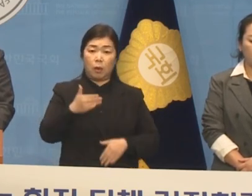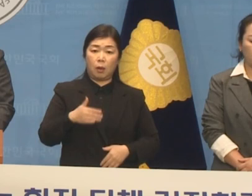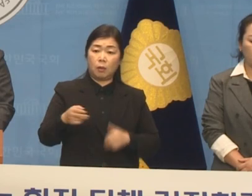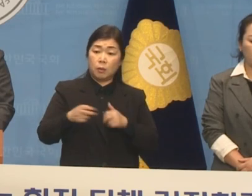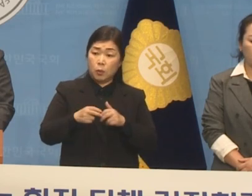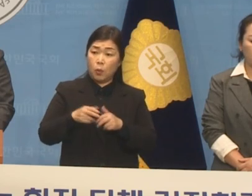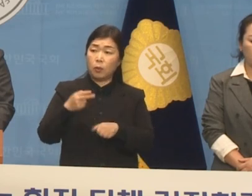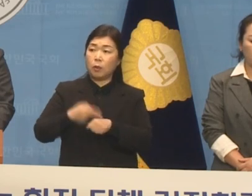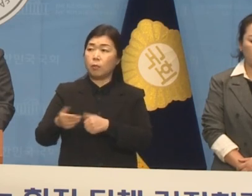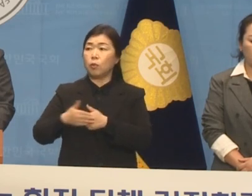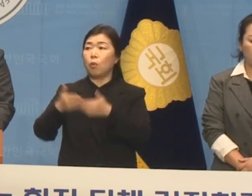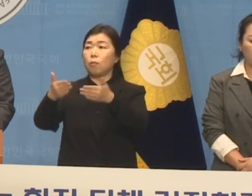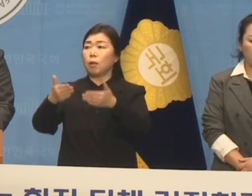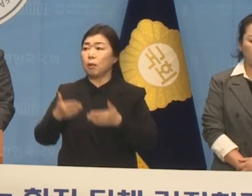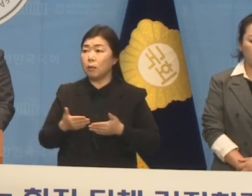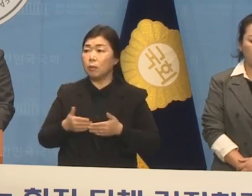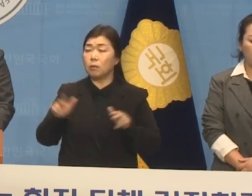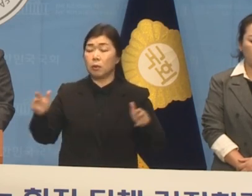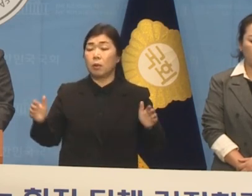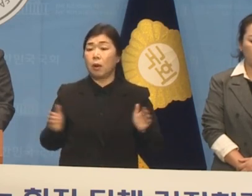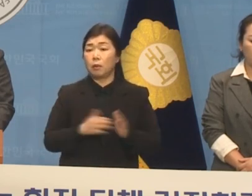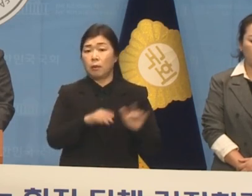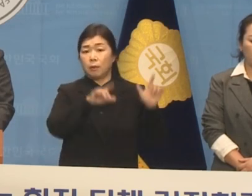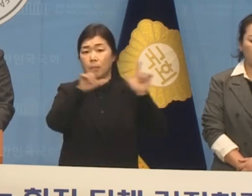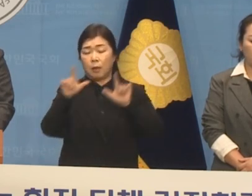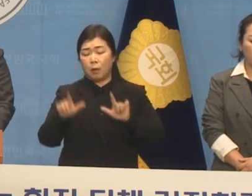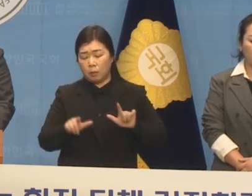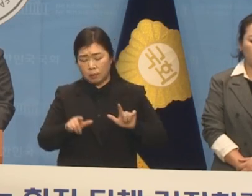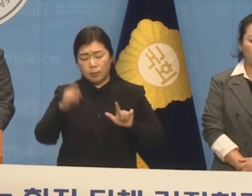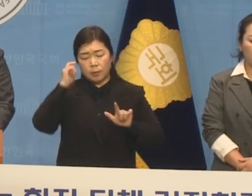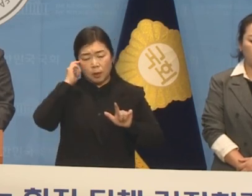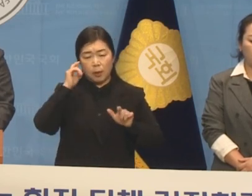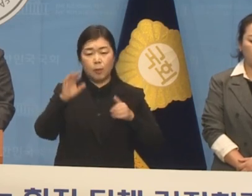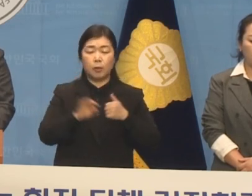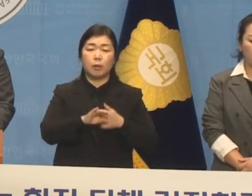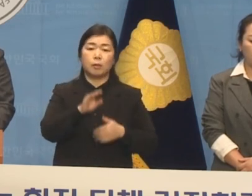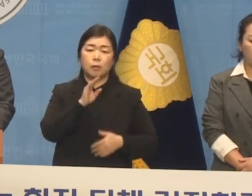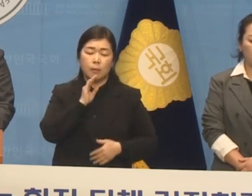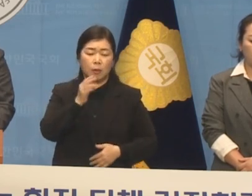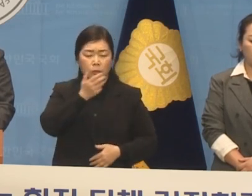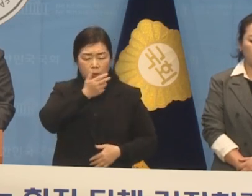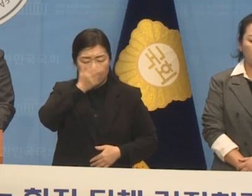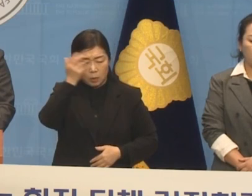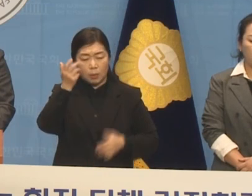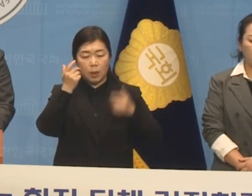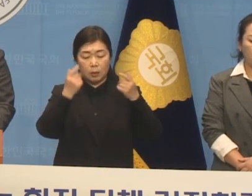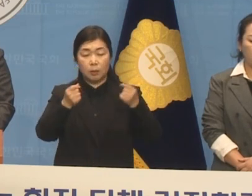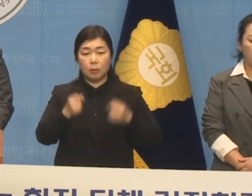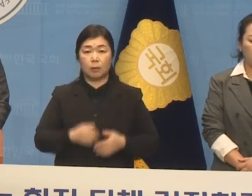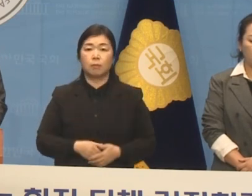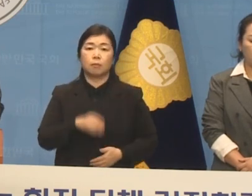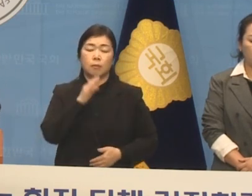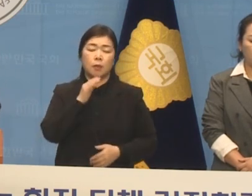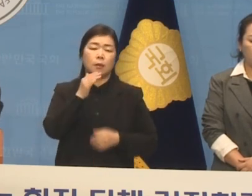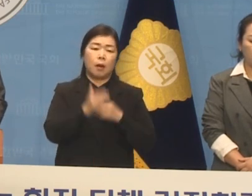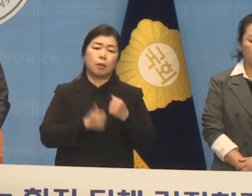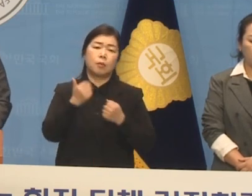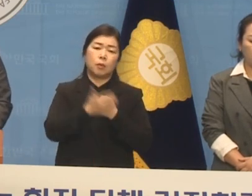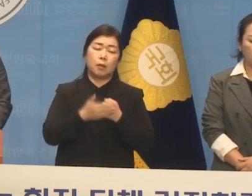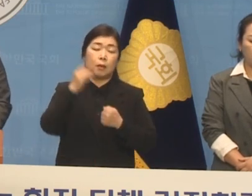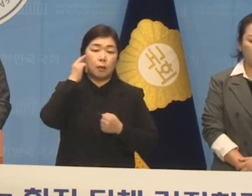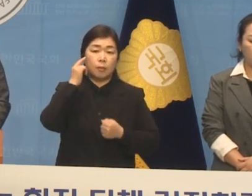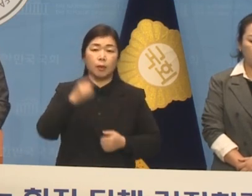도움을 받으면서 지금까지 살아온 과정을 생각하면 정말 꿈같은 시간이었고 하나님의